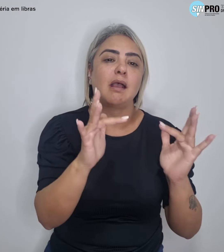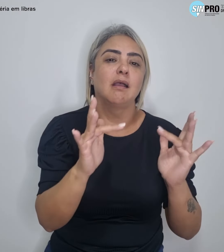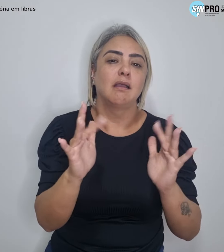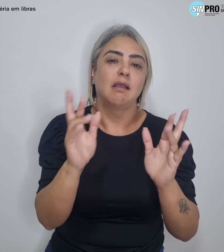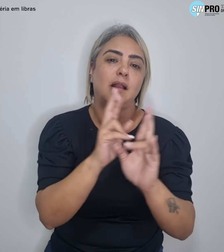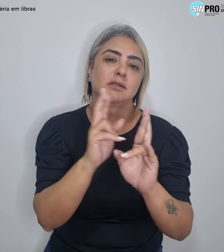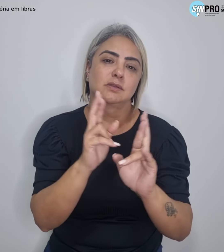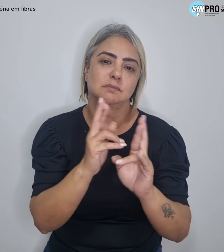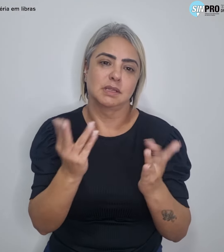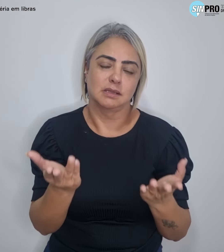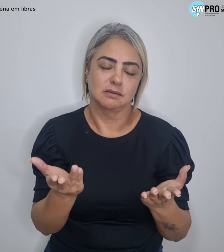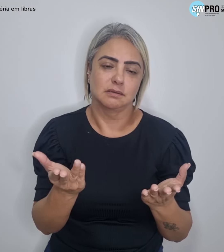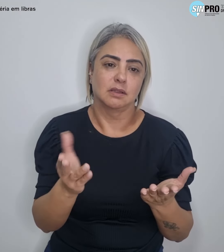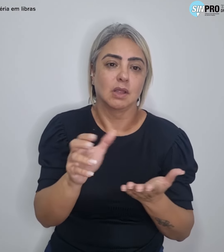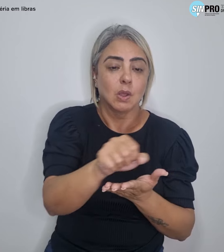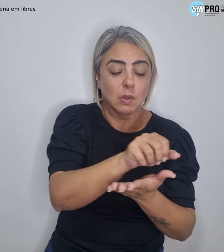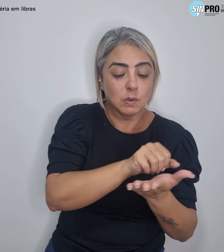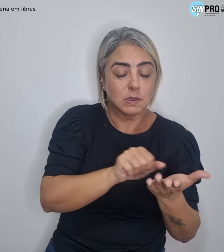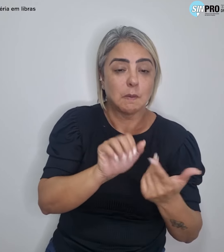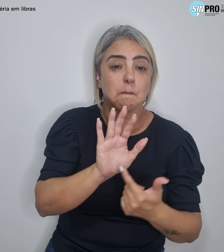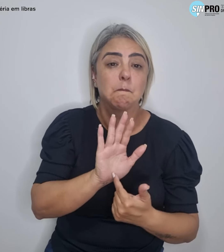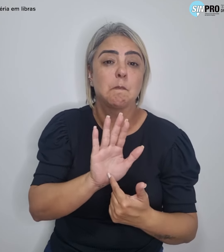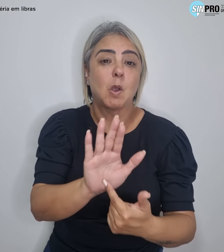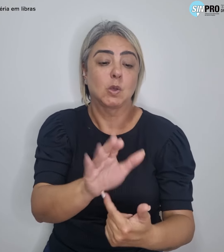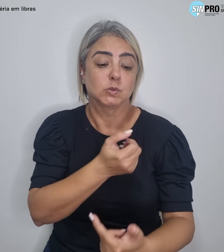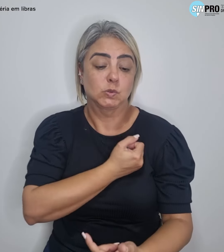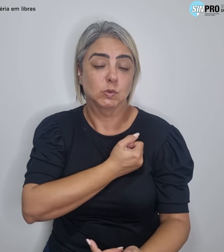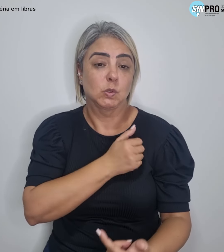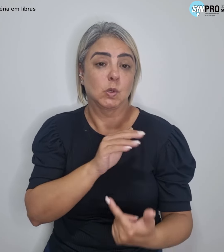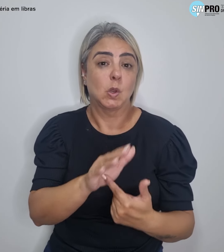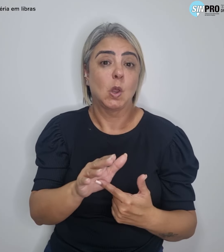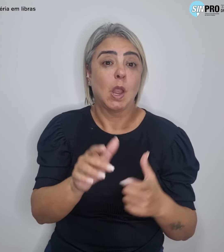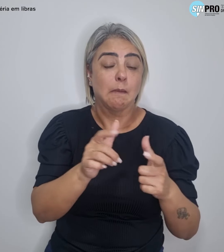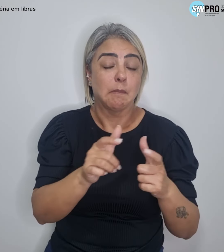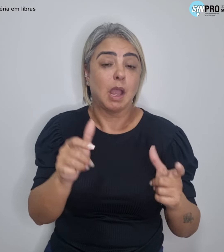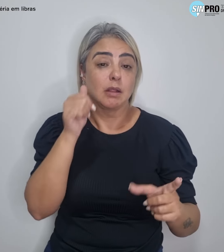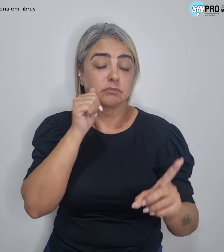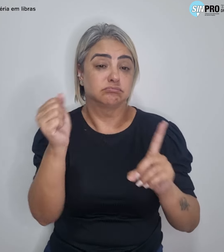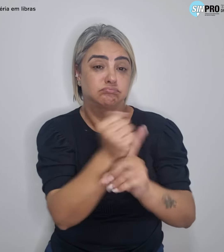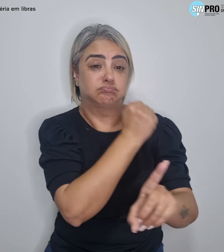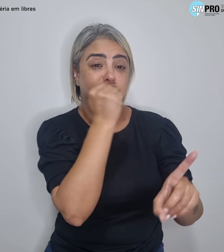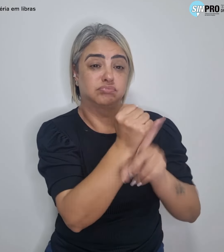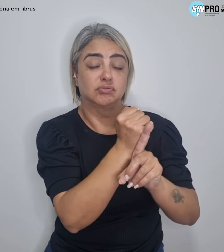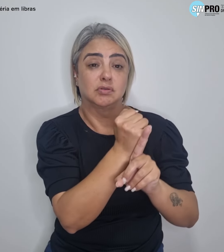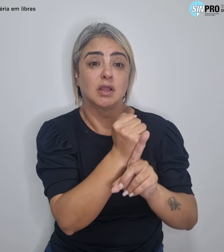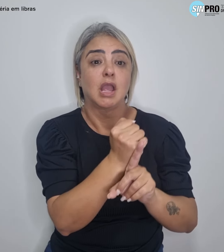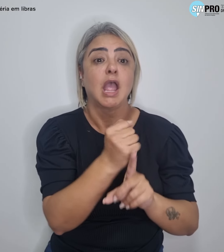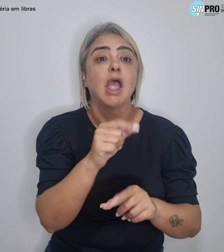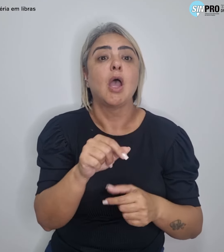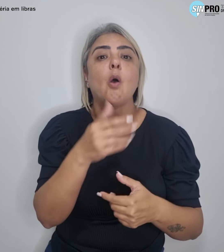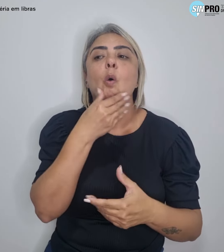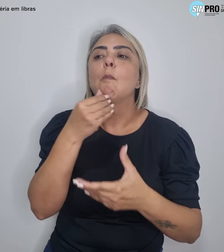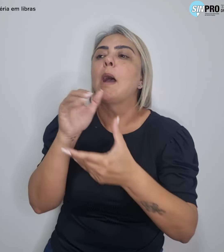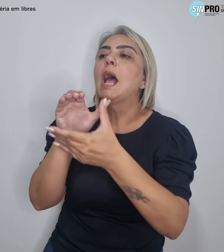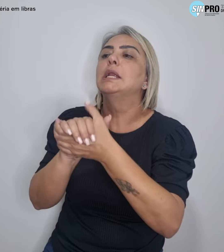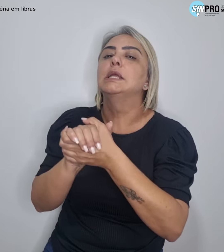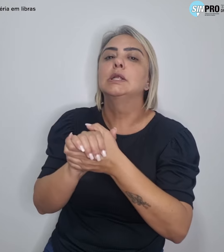Os dados indicam que a maioria dos feminicídios é praticada pelo companheiro ou ex